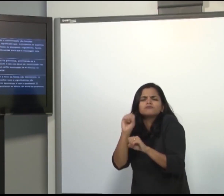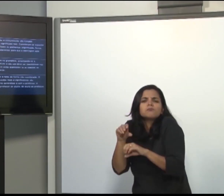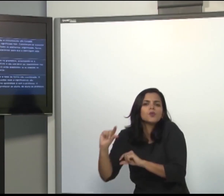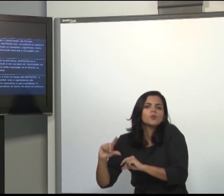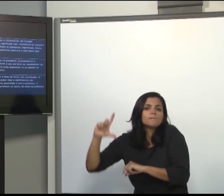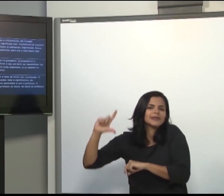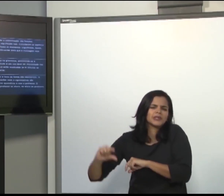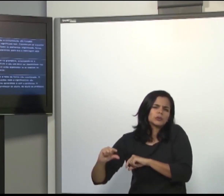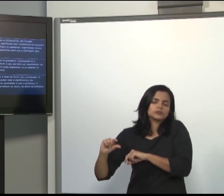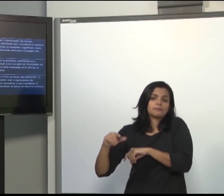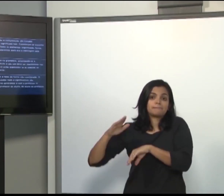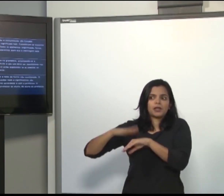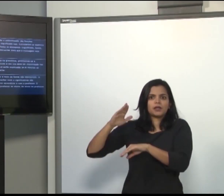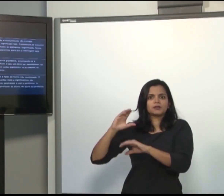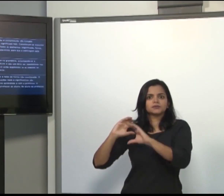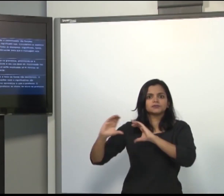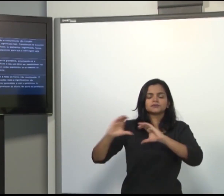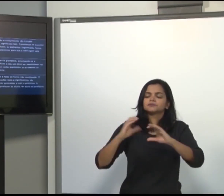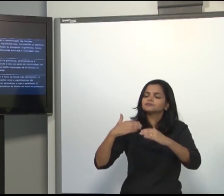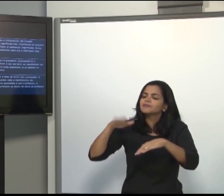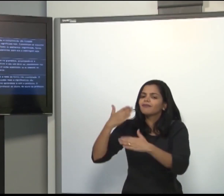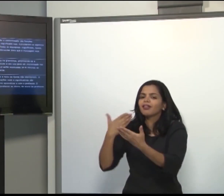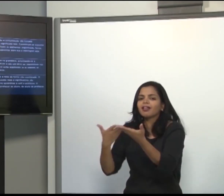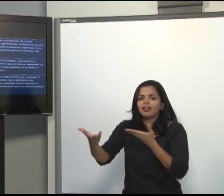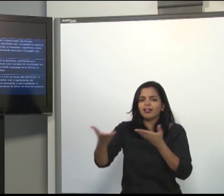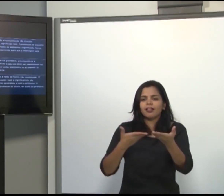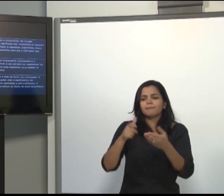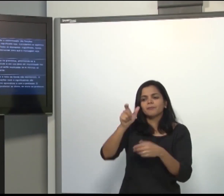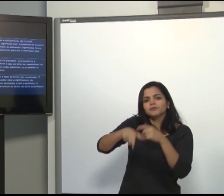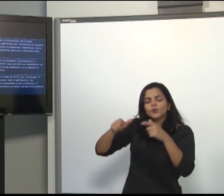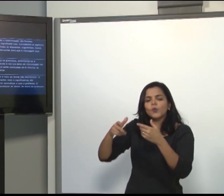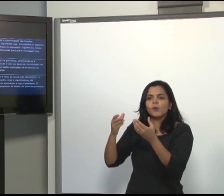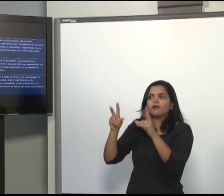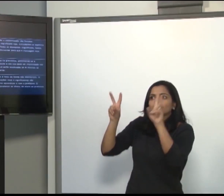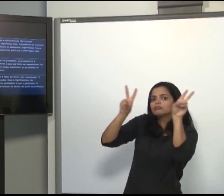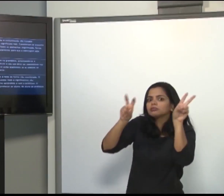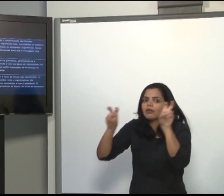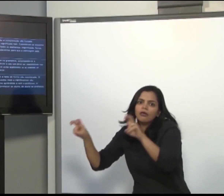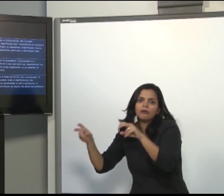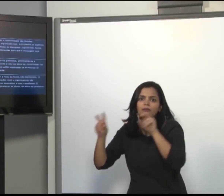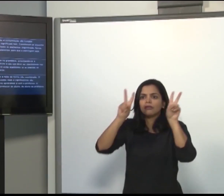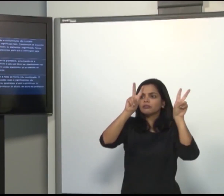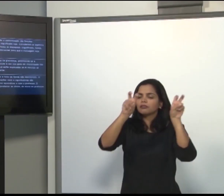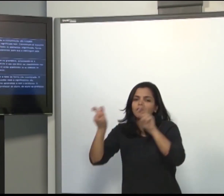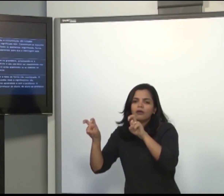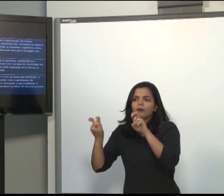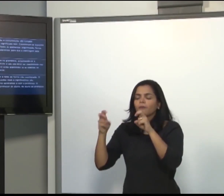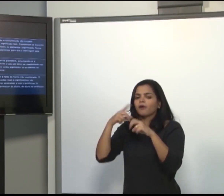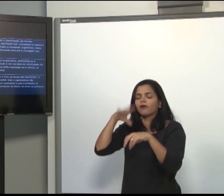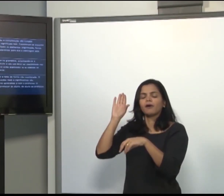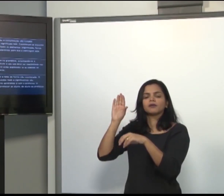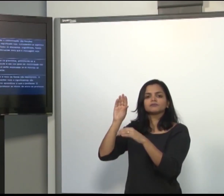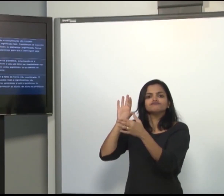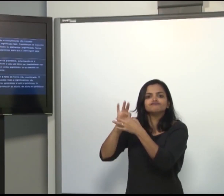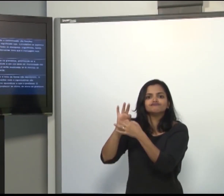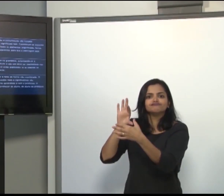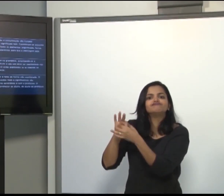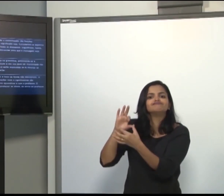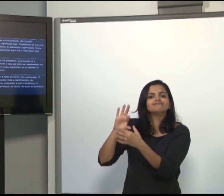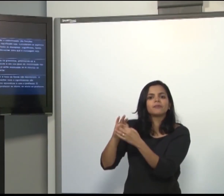Isso é o mínimo. O primordial é a comunicação. Trabalhar com temas